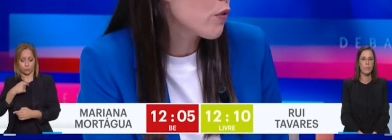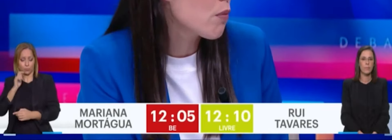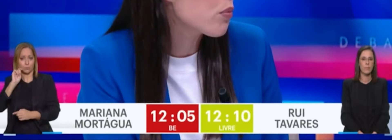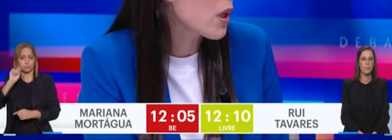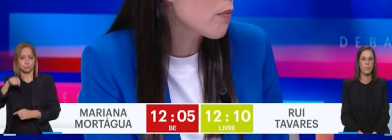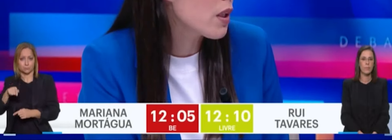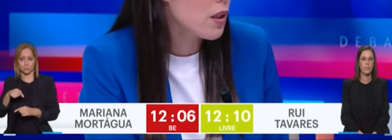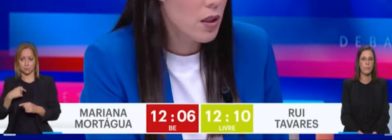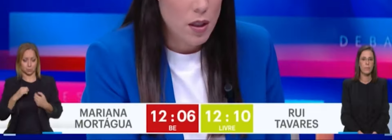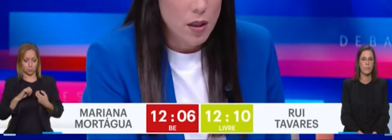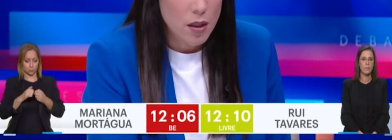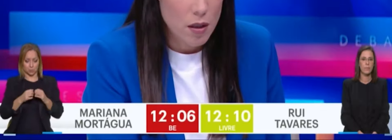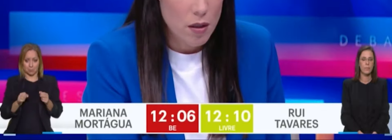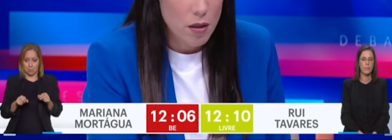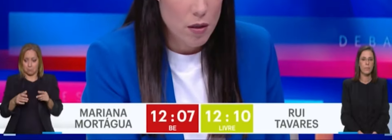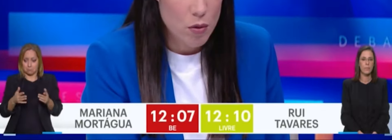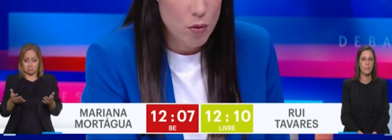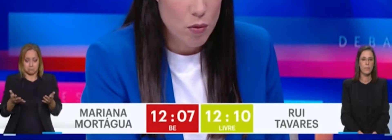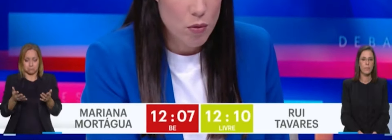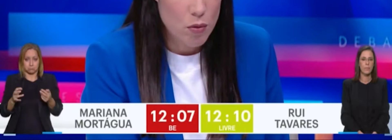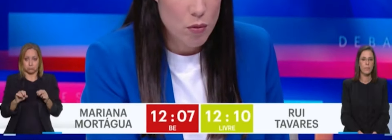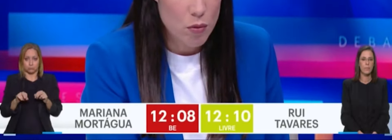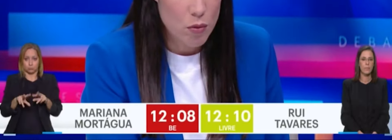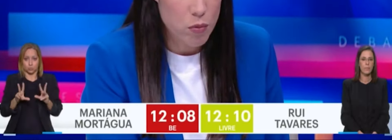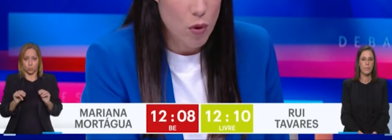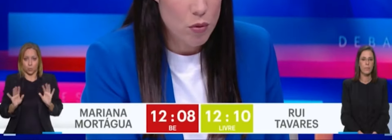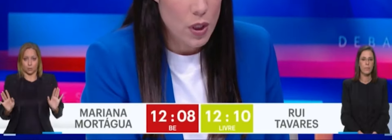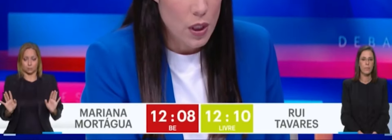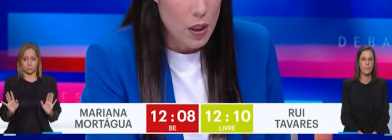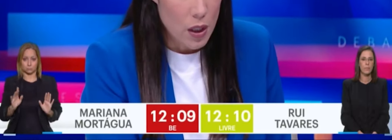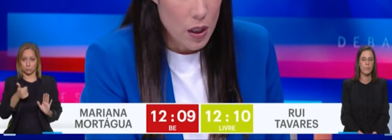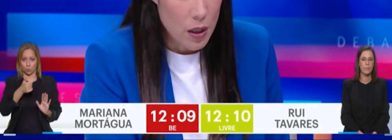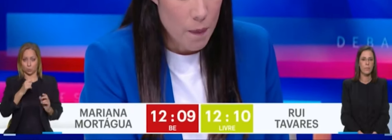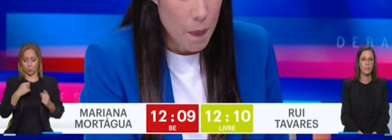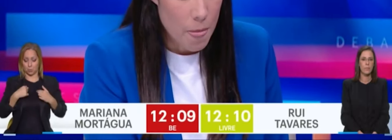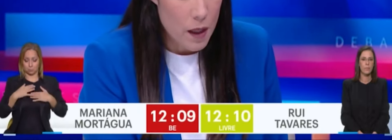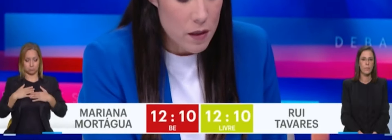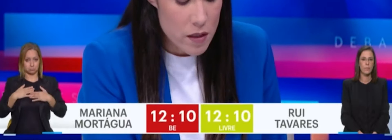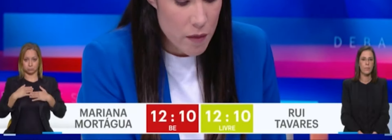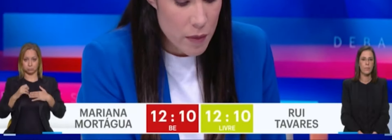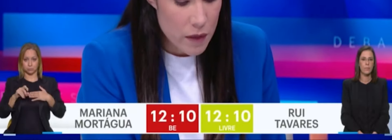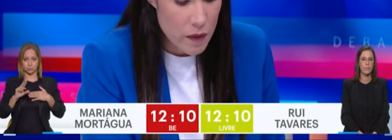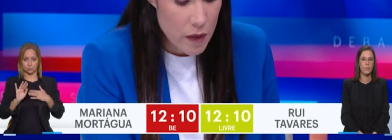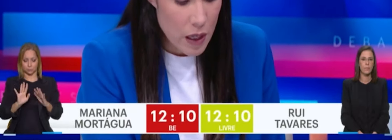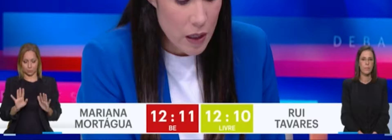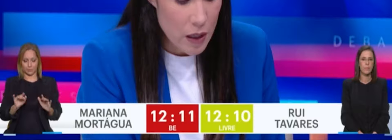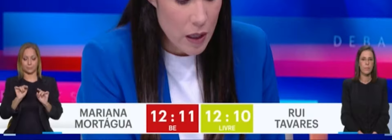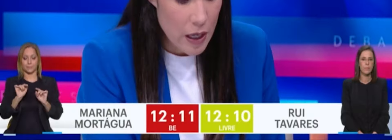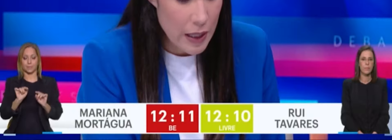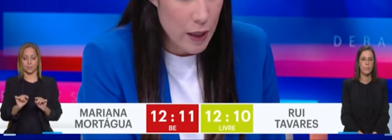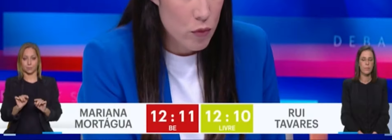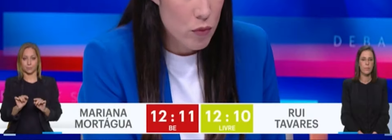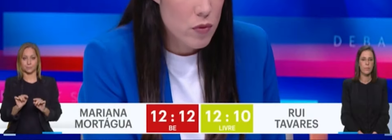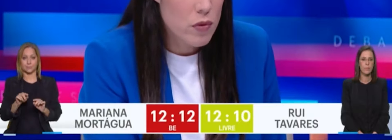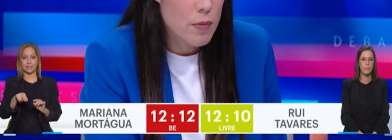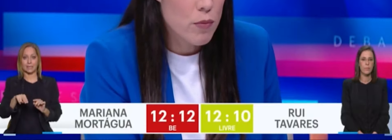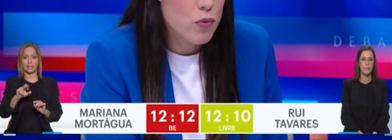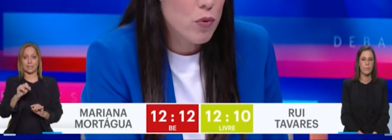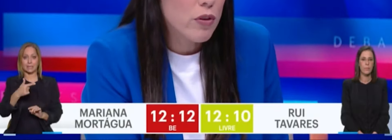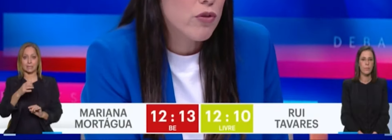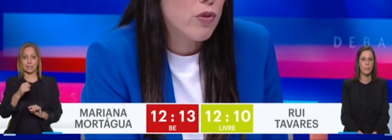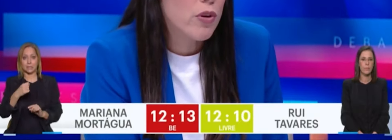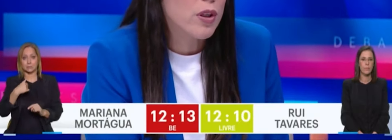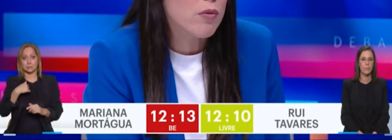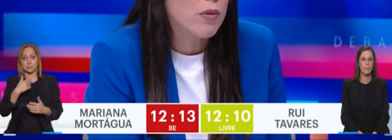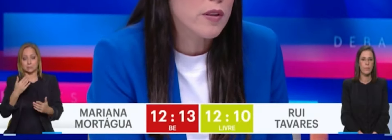acho que isso nunca foi uma polémica eh com com o bloco hum relativamente à à Nato sabemos